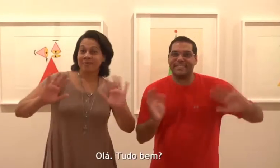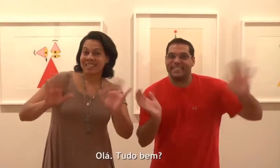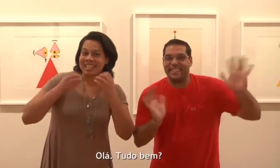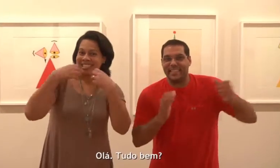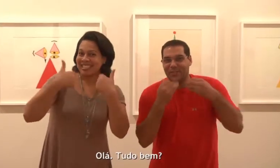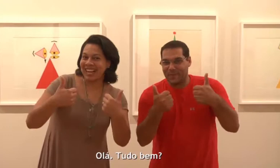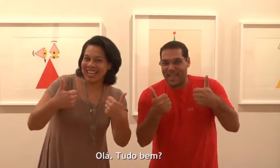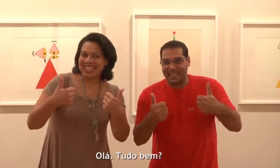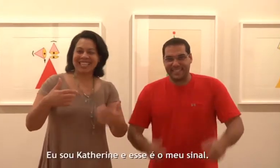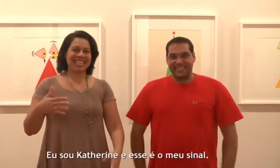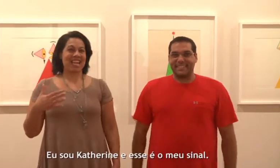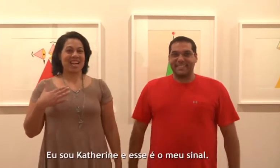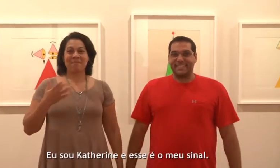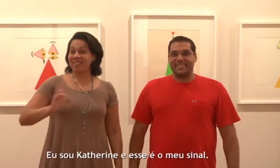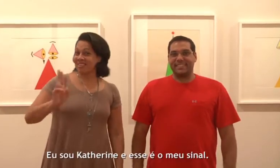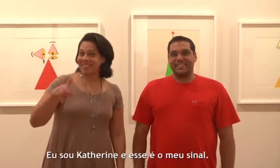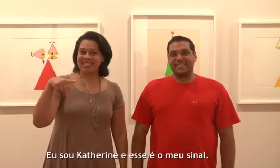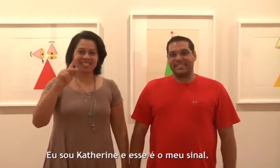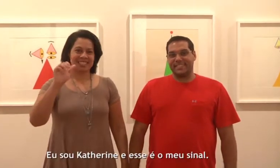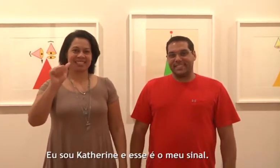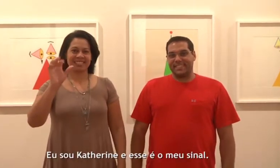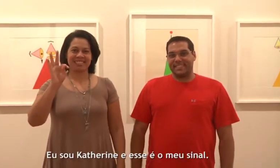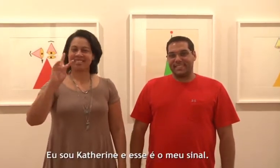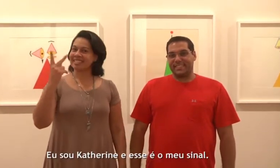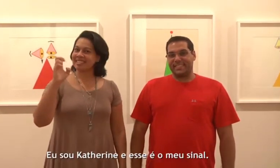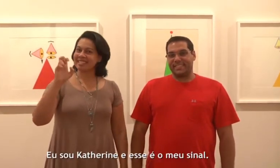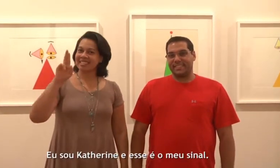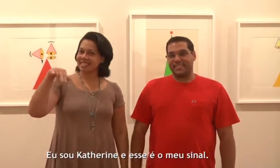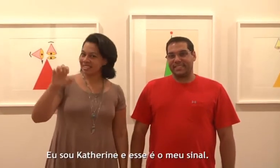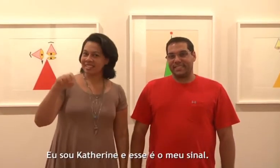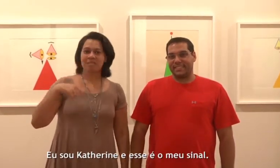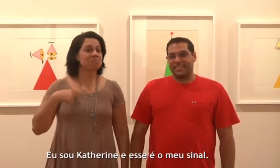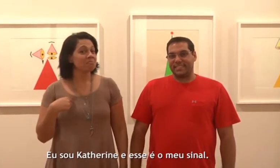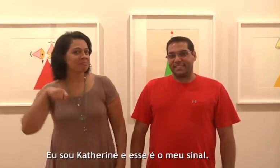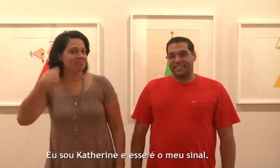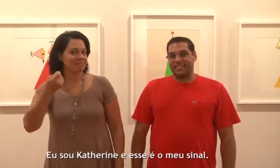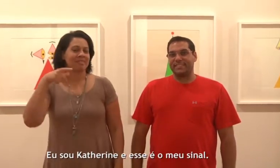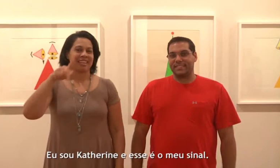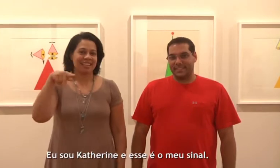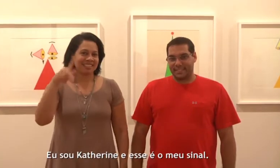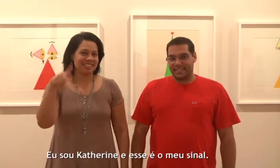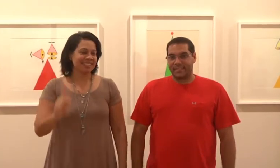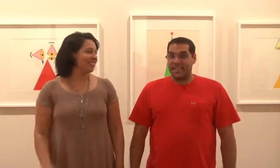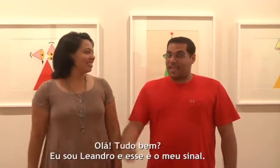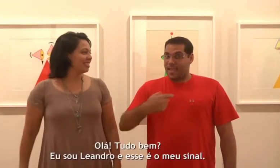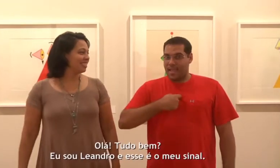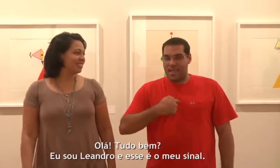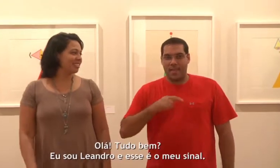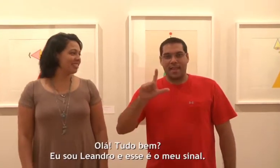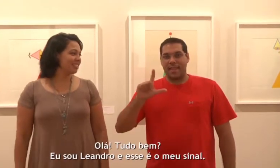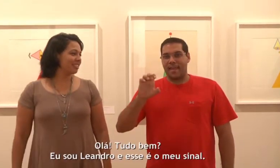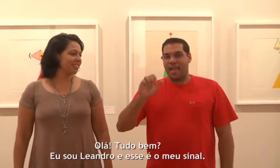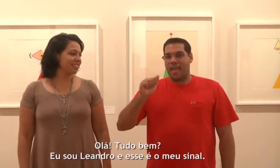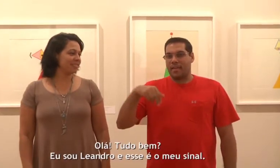Olá, tudo bem? Eu sou a Caterine e esse é o meu sinal. Olá,